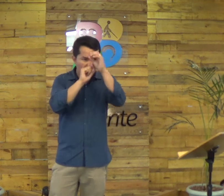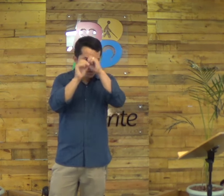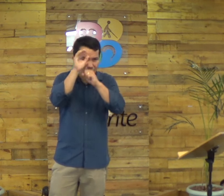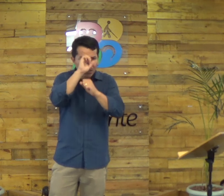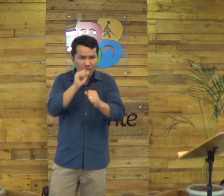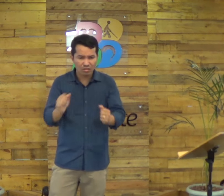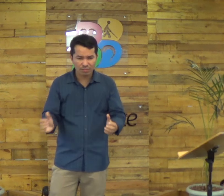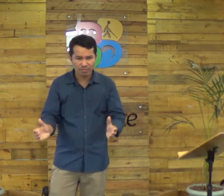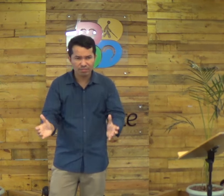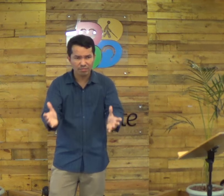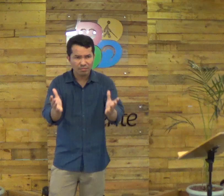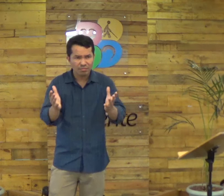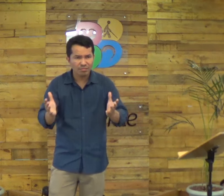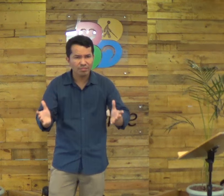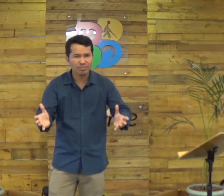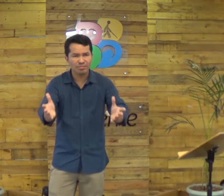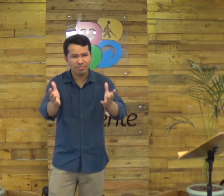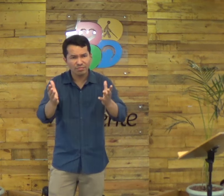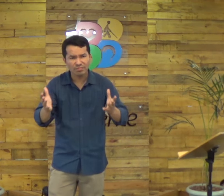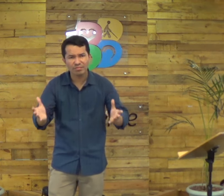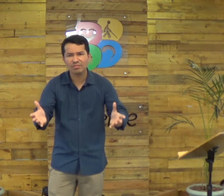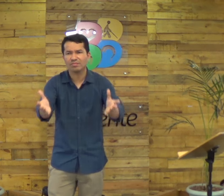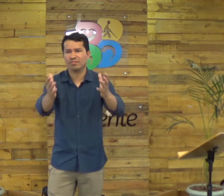por favor, motive alguém,